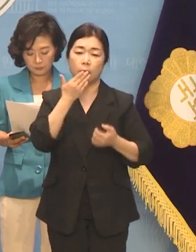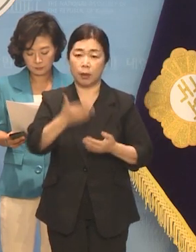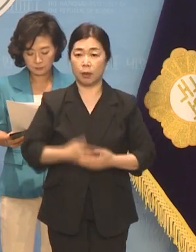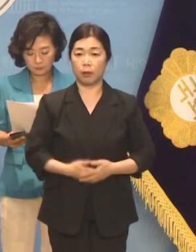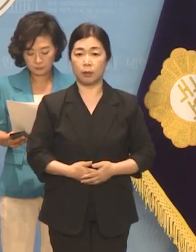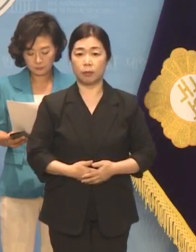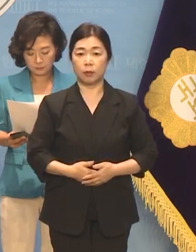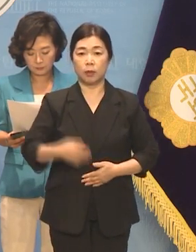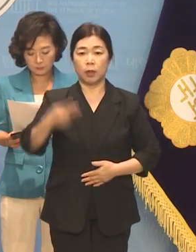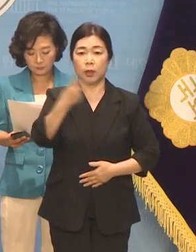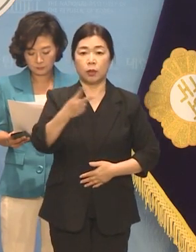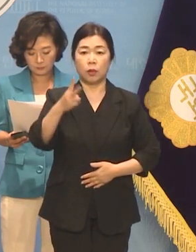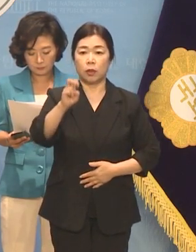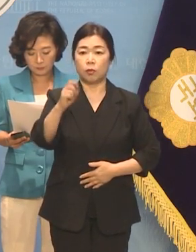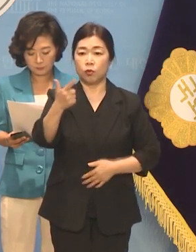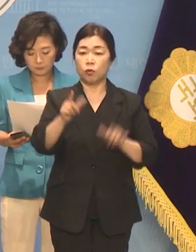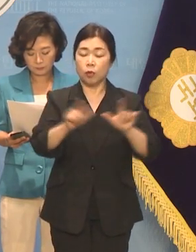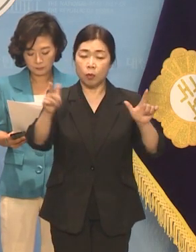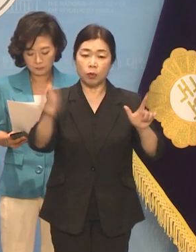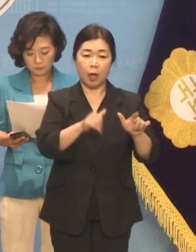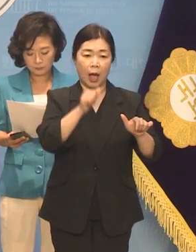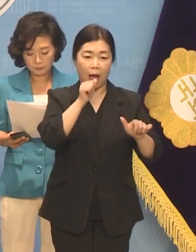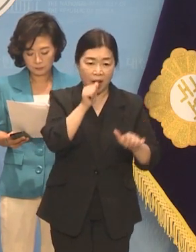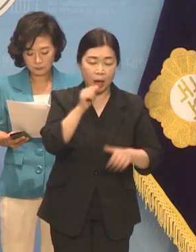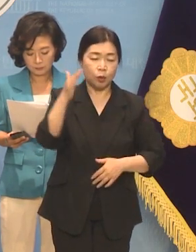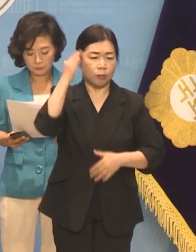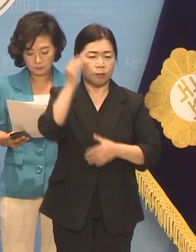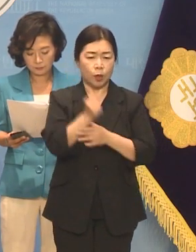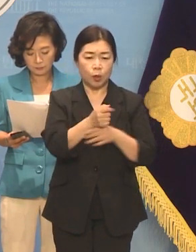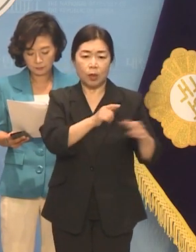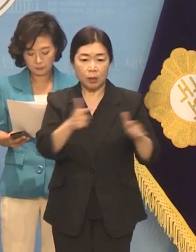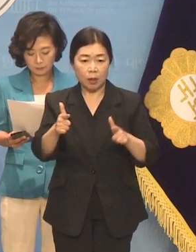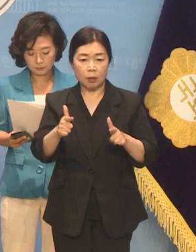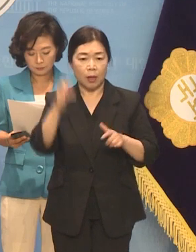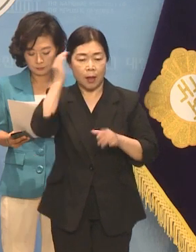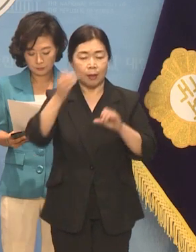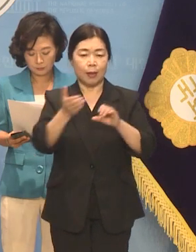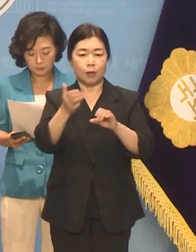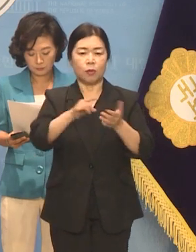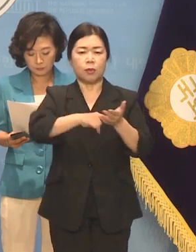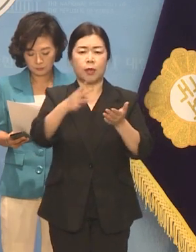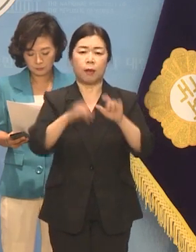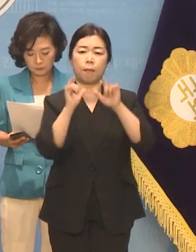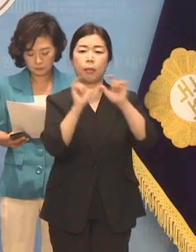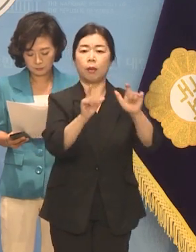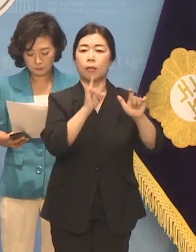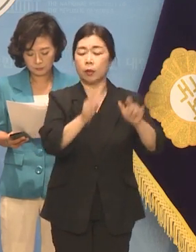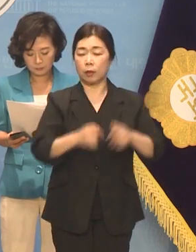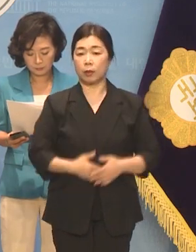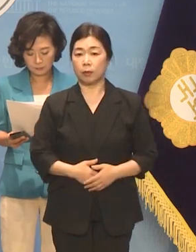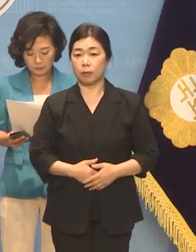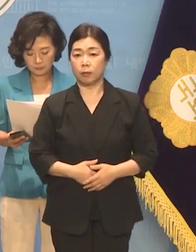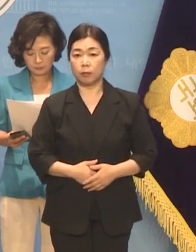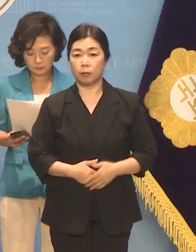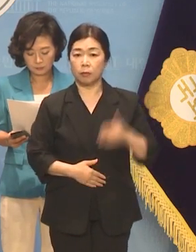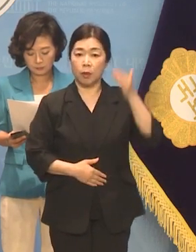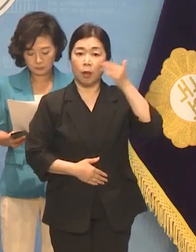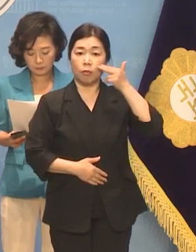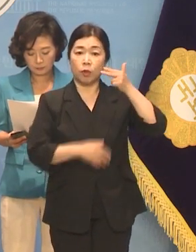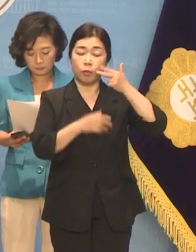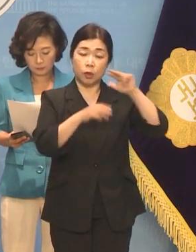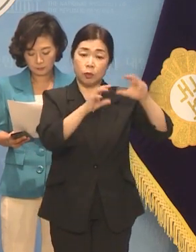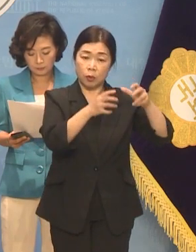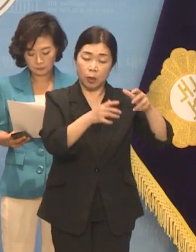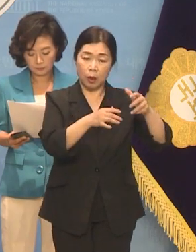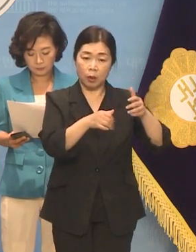2026년부터 철강 등 6개 품목은 탄소 관세 부과를 예고하고 있다. 미국의 인플레이션 감축법